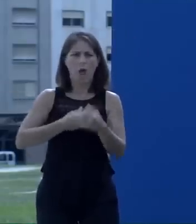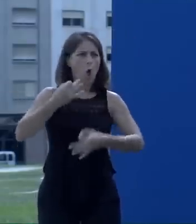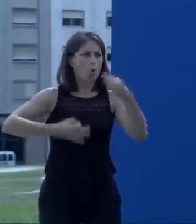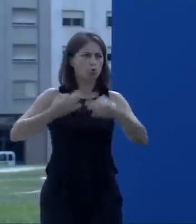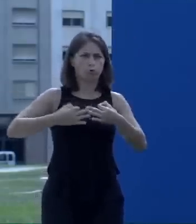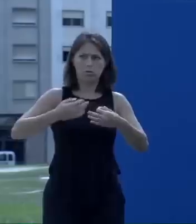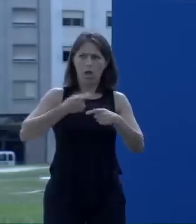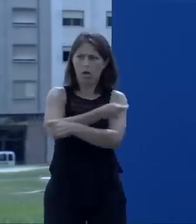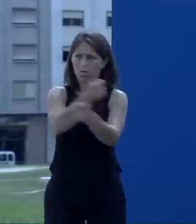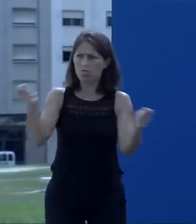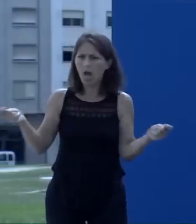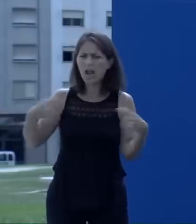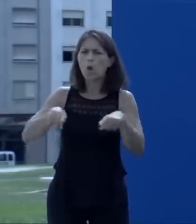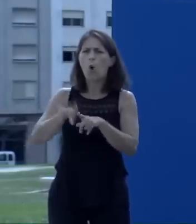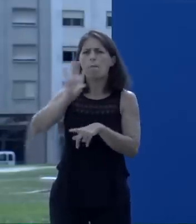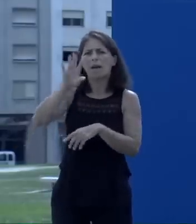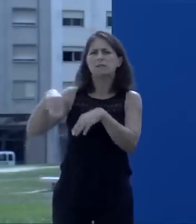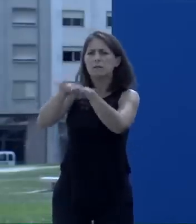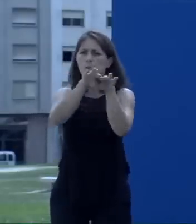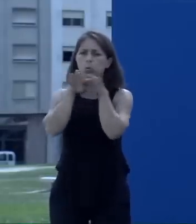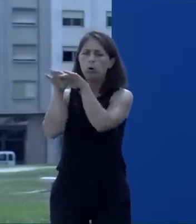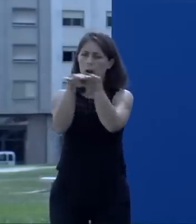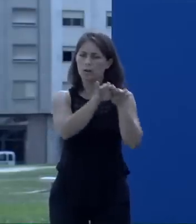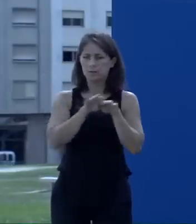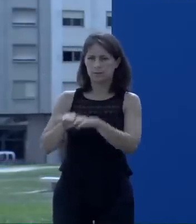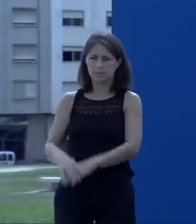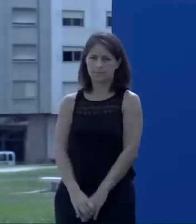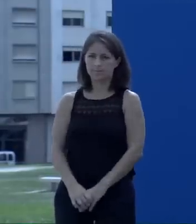país de iguais, como un país de iguais.